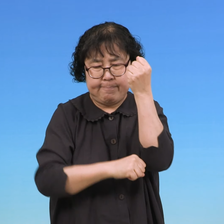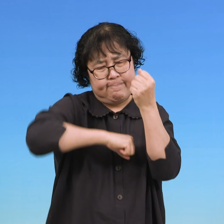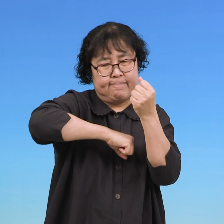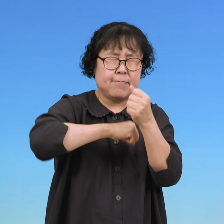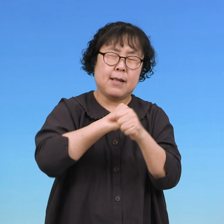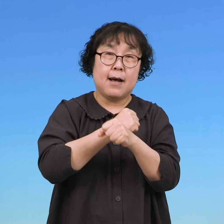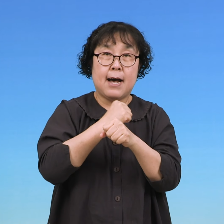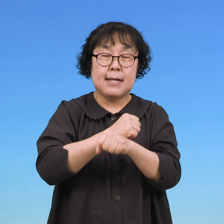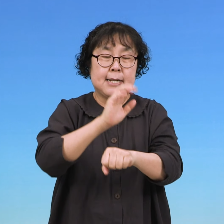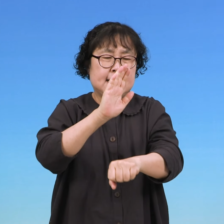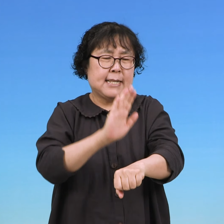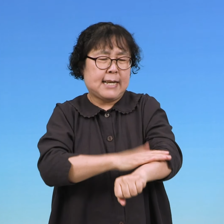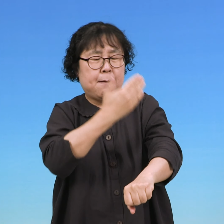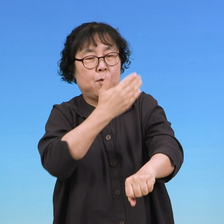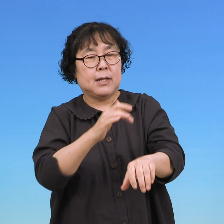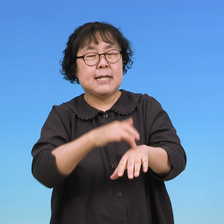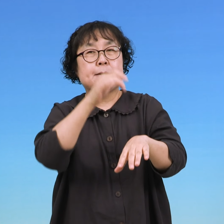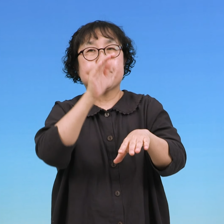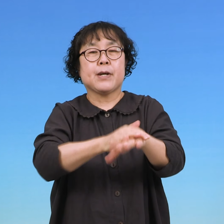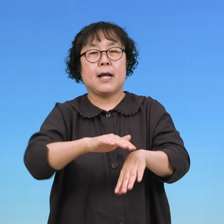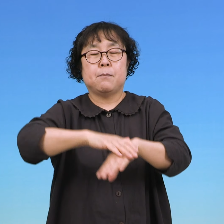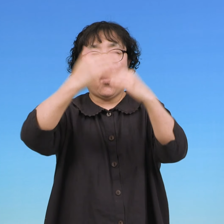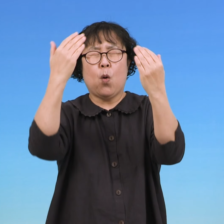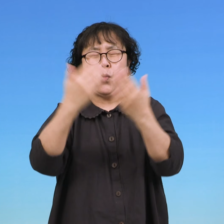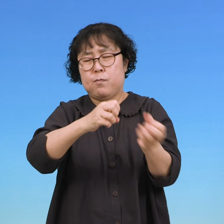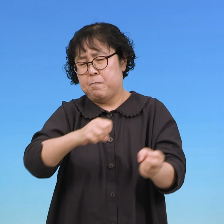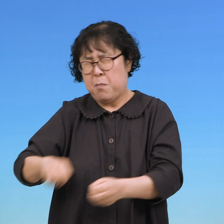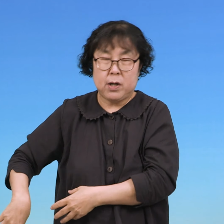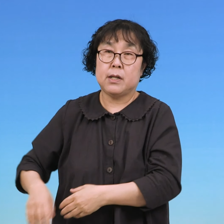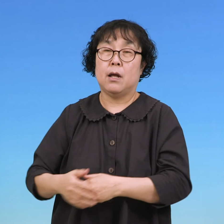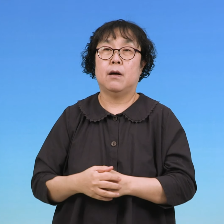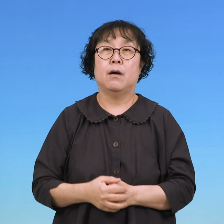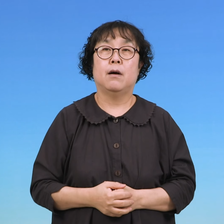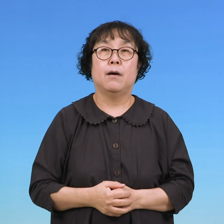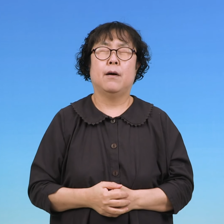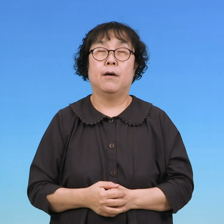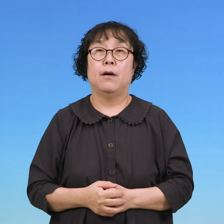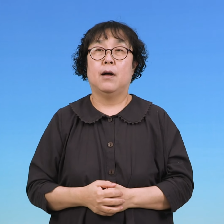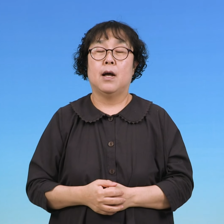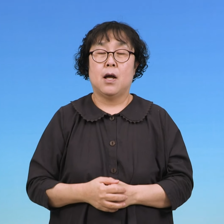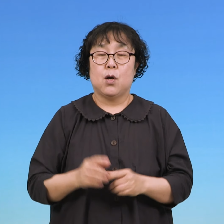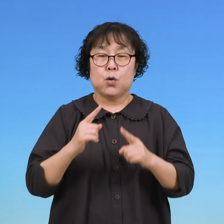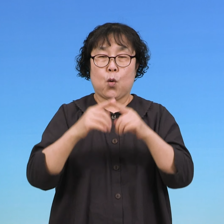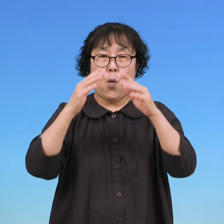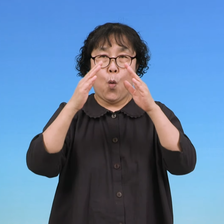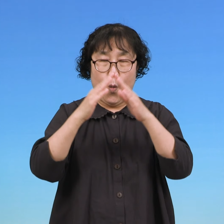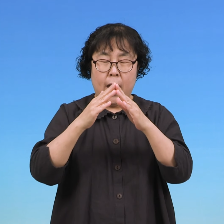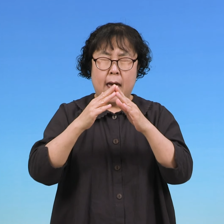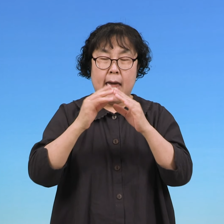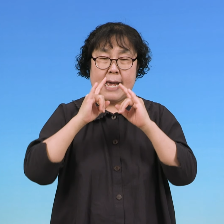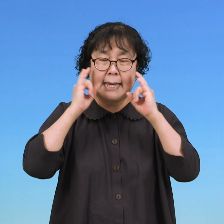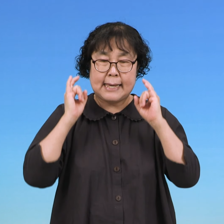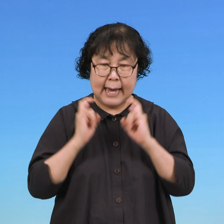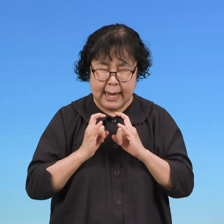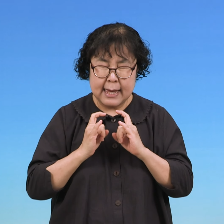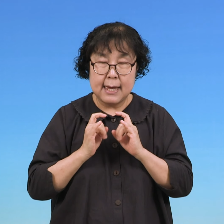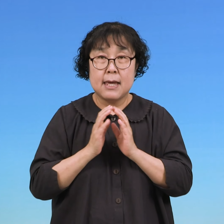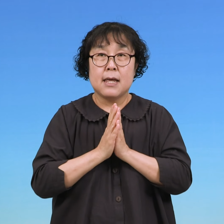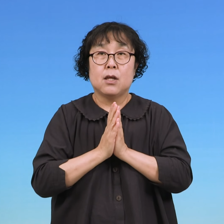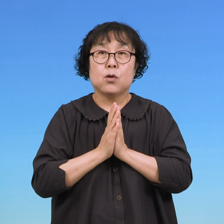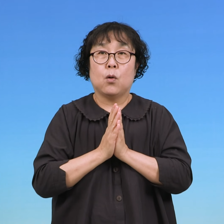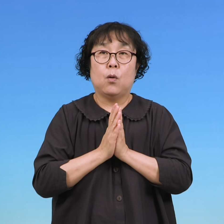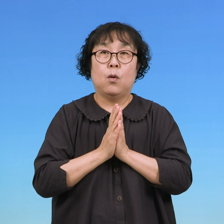모든 잘못된 관행을 다 철폐하기를 원합니다. 교회도 그렇고 개인도 그렇고 가정도 그렇고. 여러분 제가